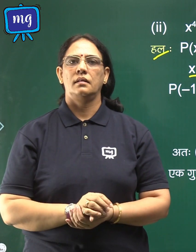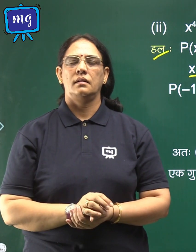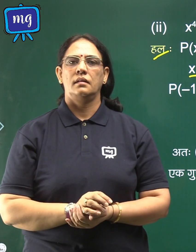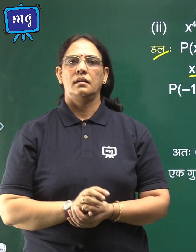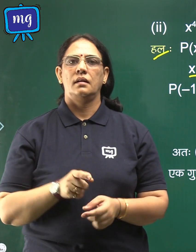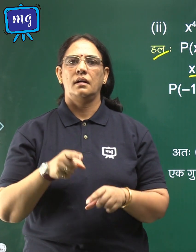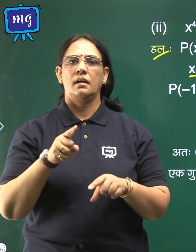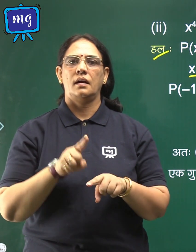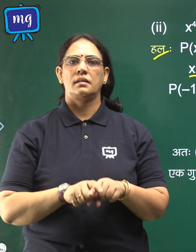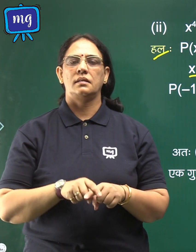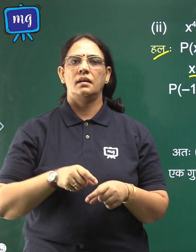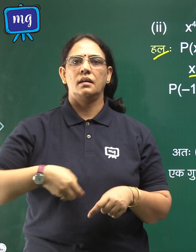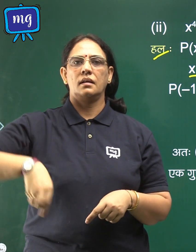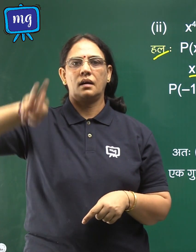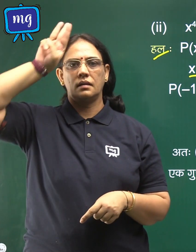एक्स की घात तीन